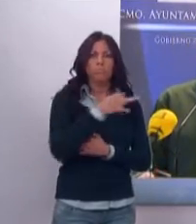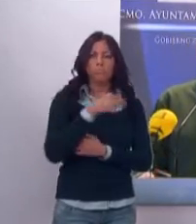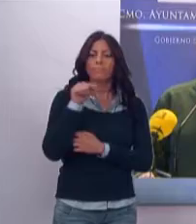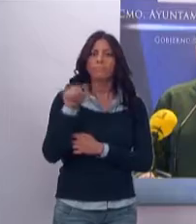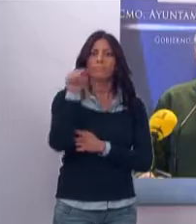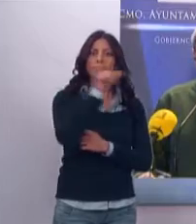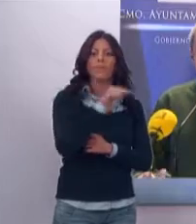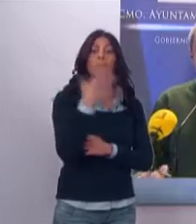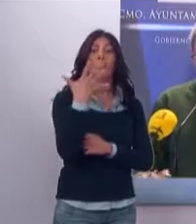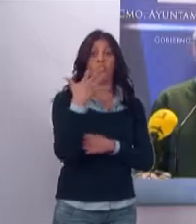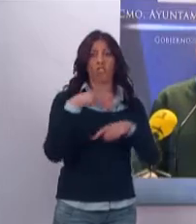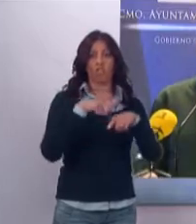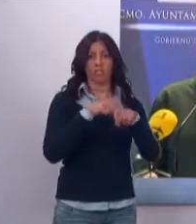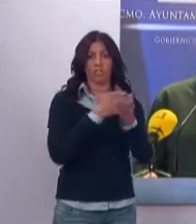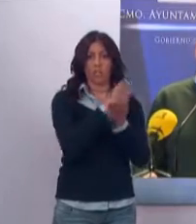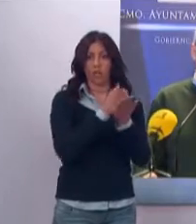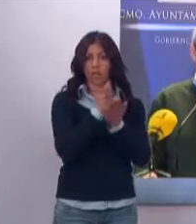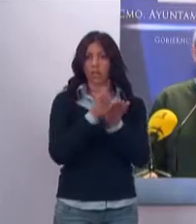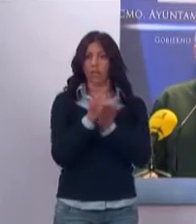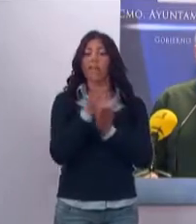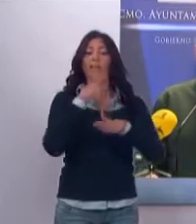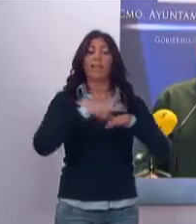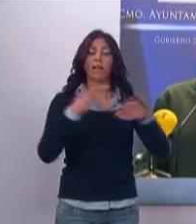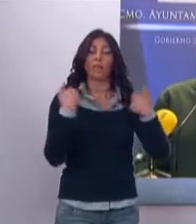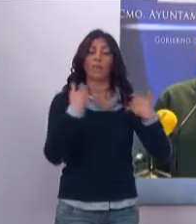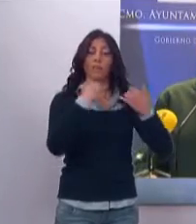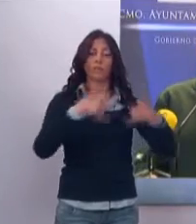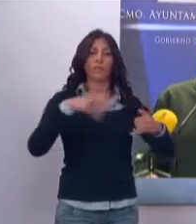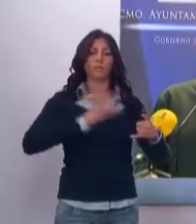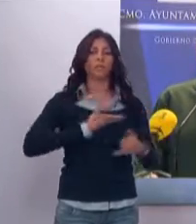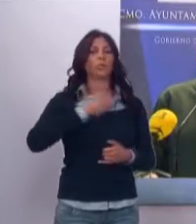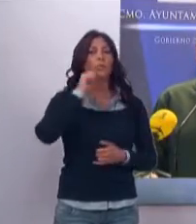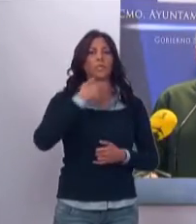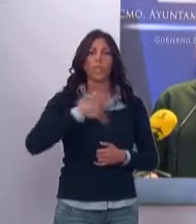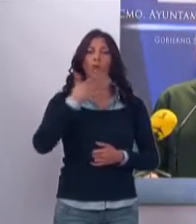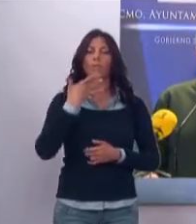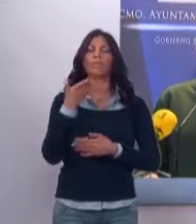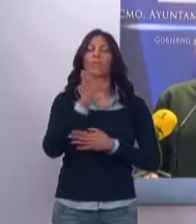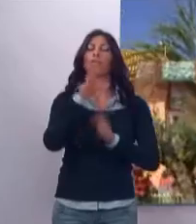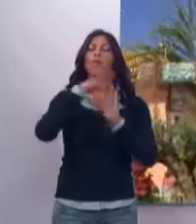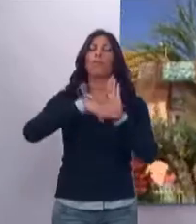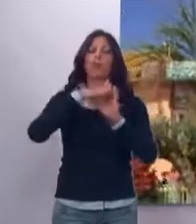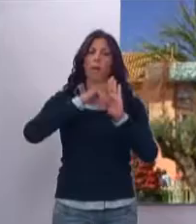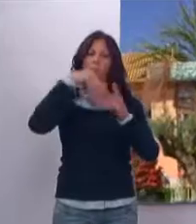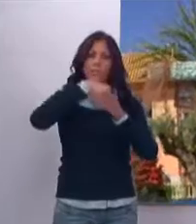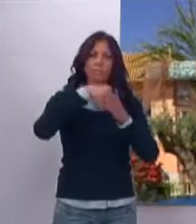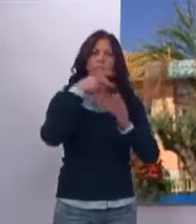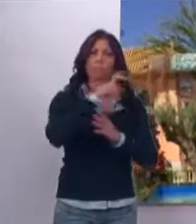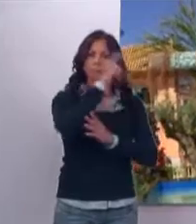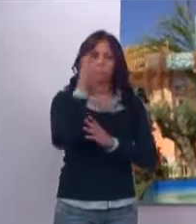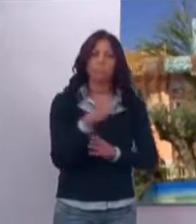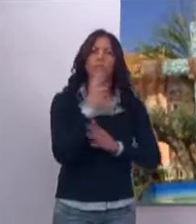repartidas en cinco categorías. O delegado de fiesta do Ayuntamento motrileño deu a conocer o programa que incluye